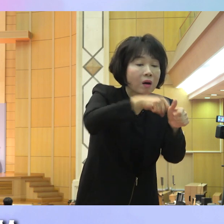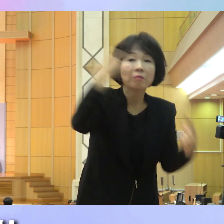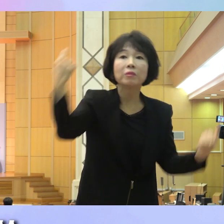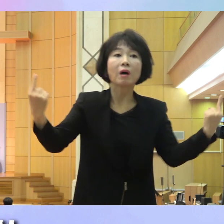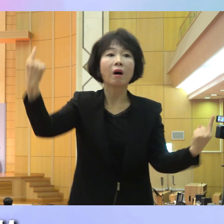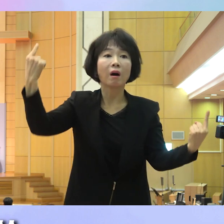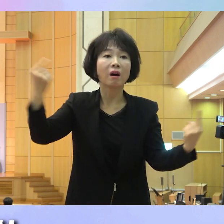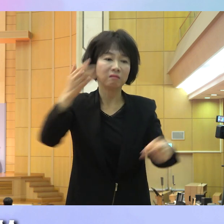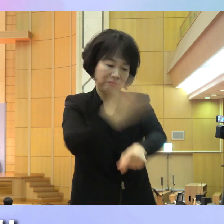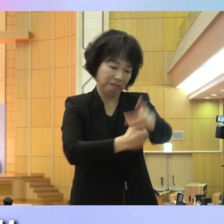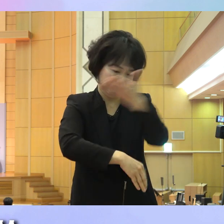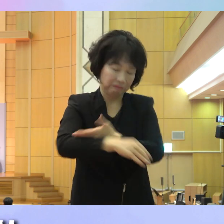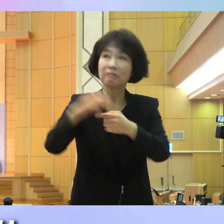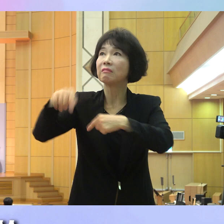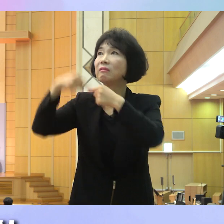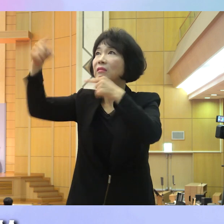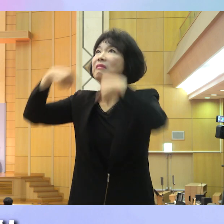낫다.